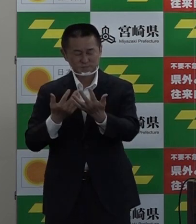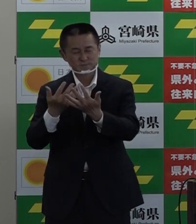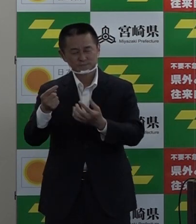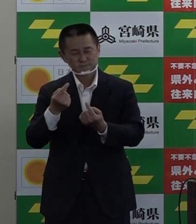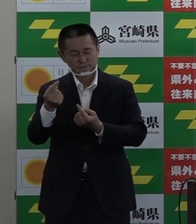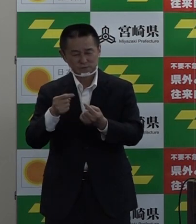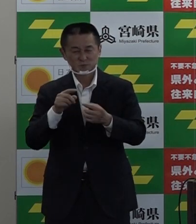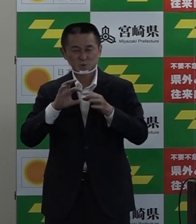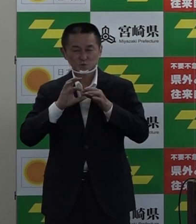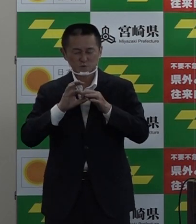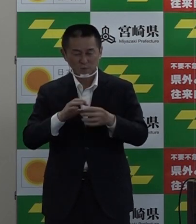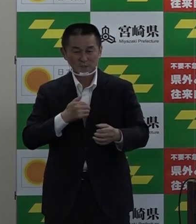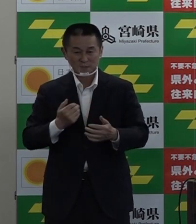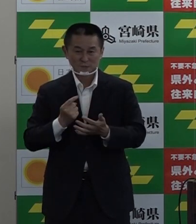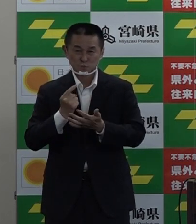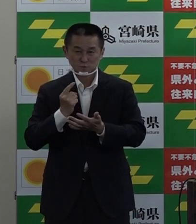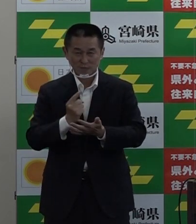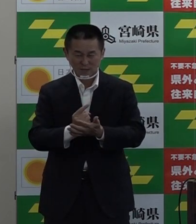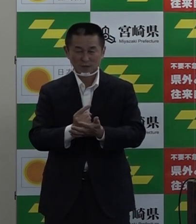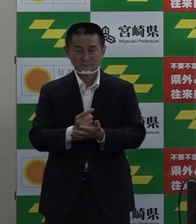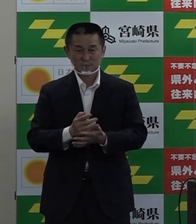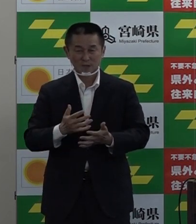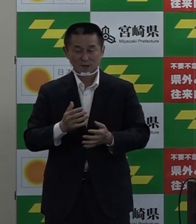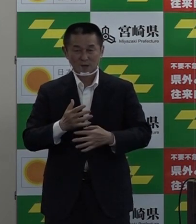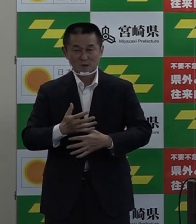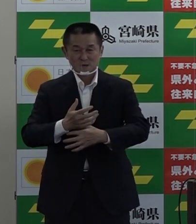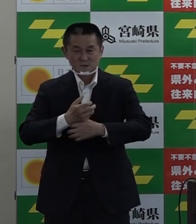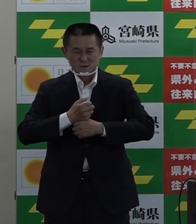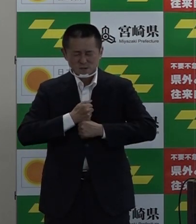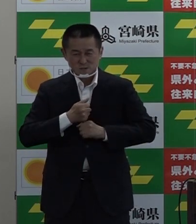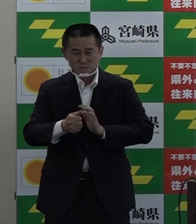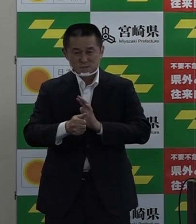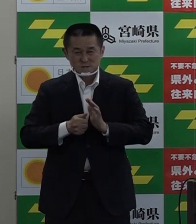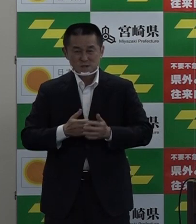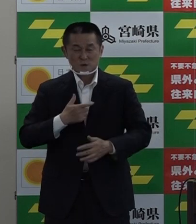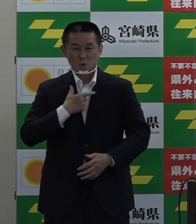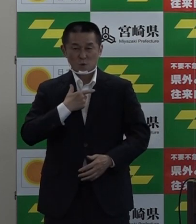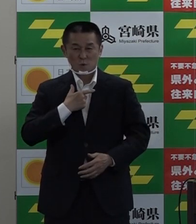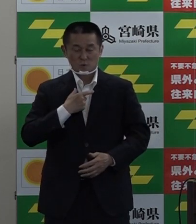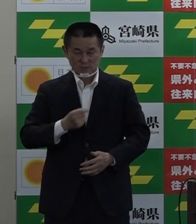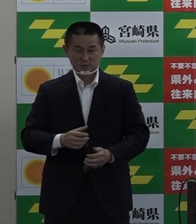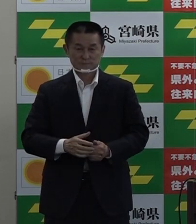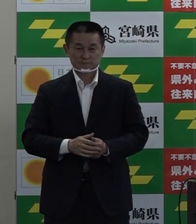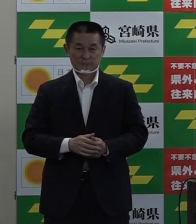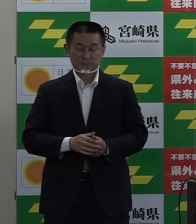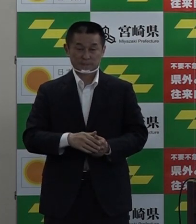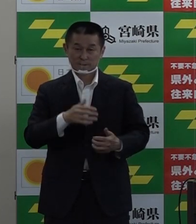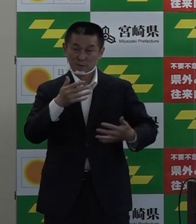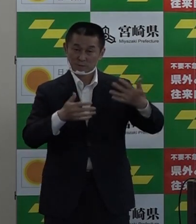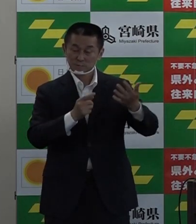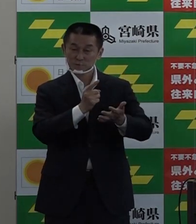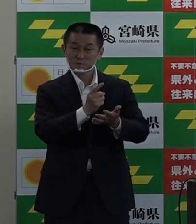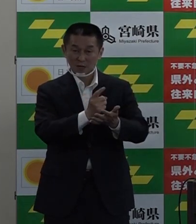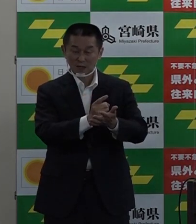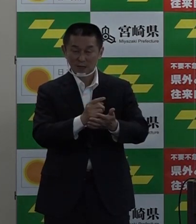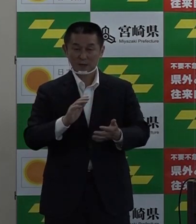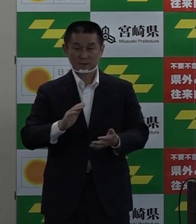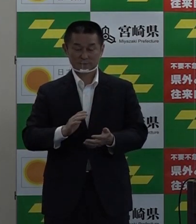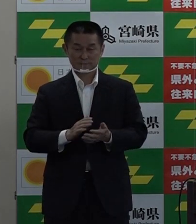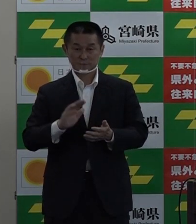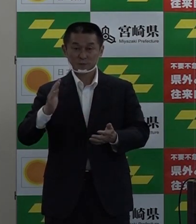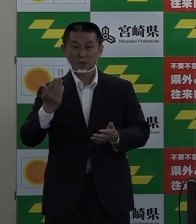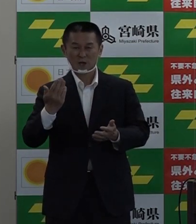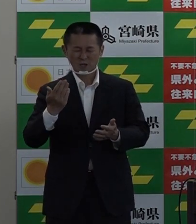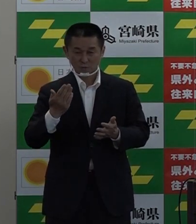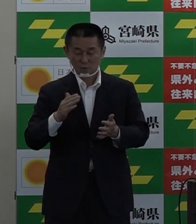については可能な限り、自粛をということでございます。はい、これは画面だけでありますが、今の